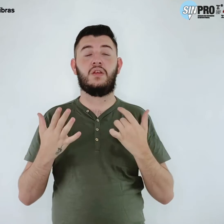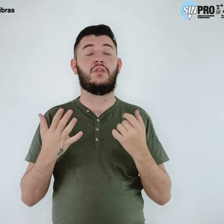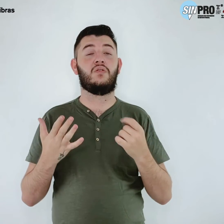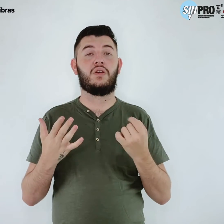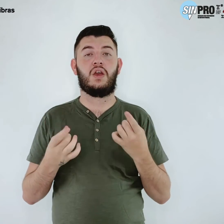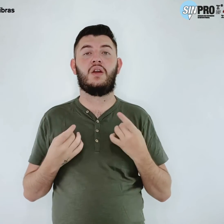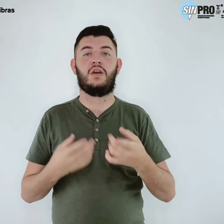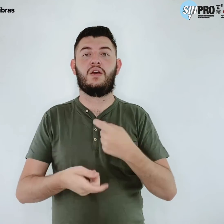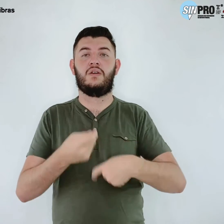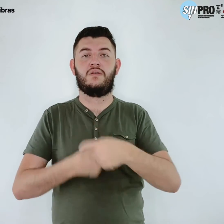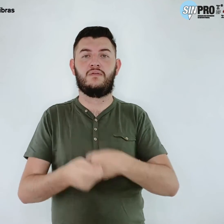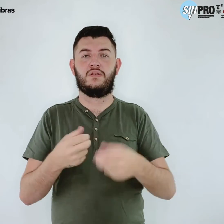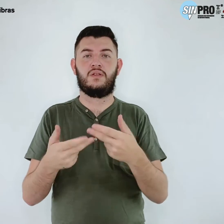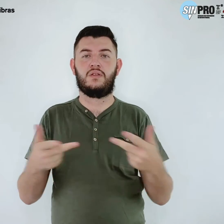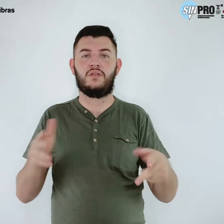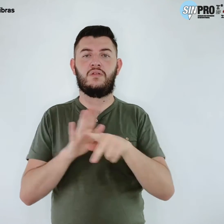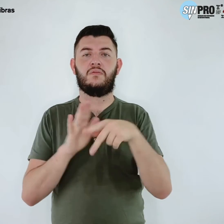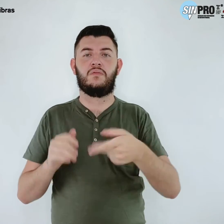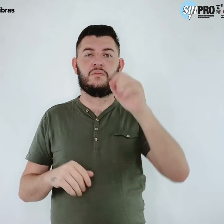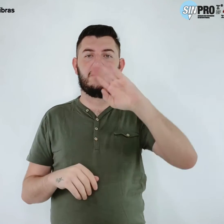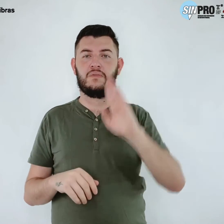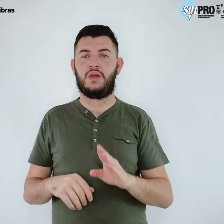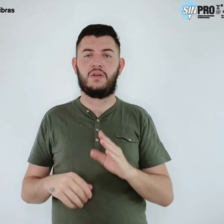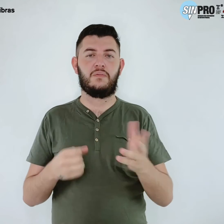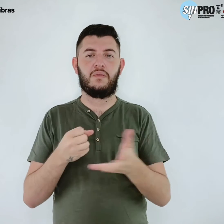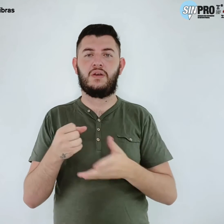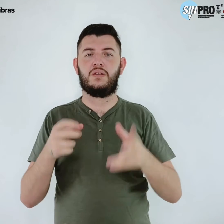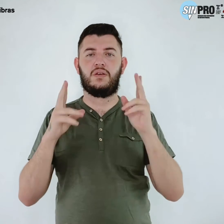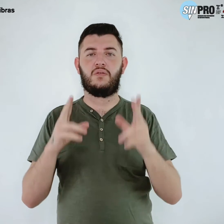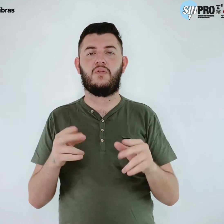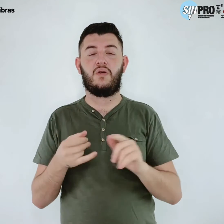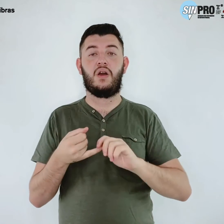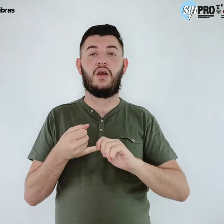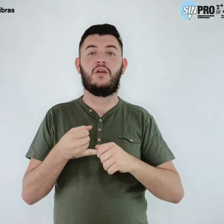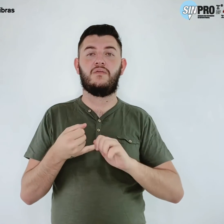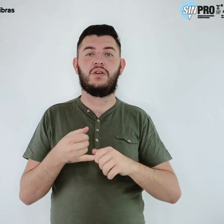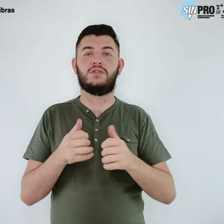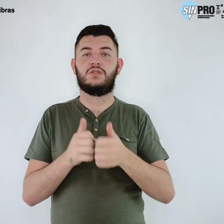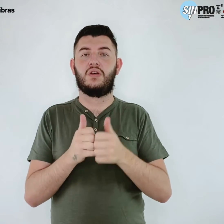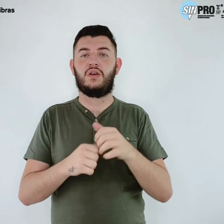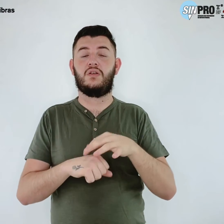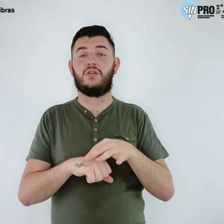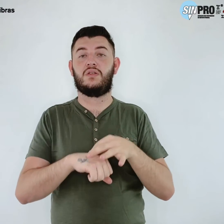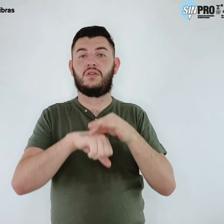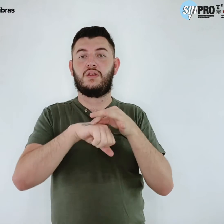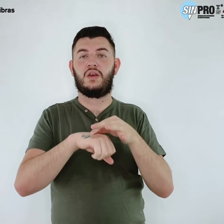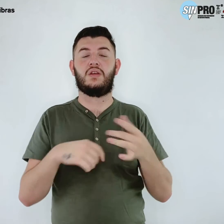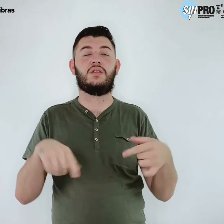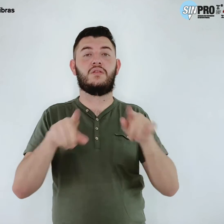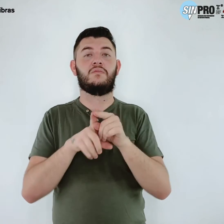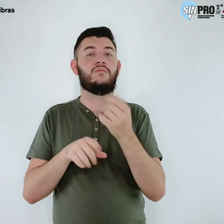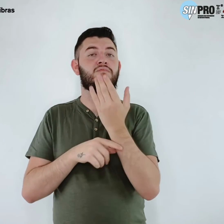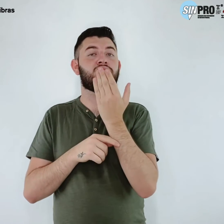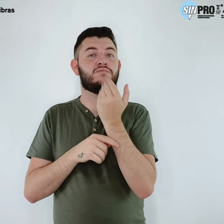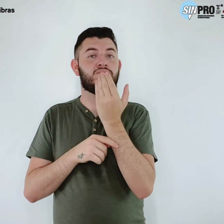a exportação dos alimentos básicos. Com a exportação do feijão, arroz, carne e etc., os